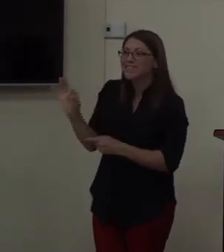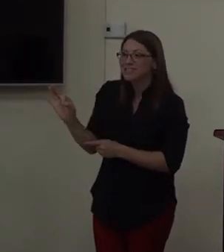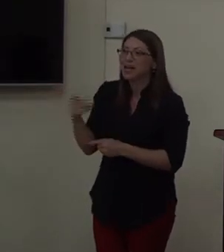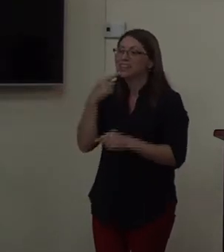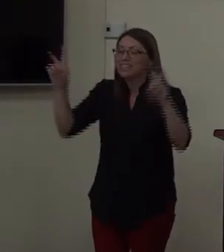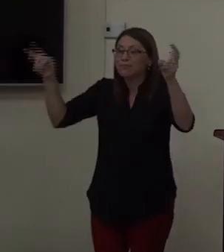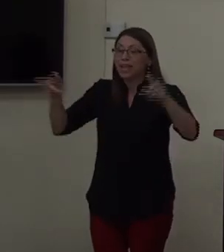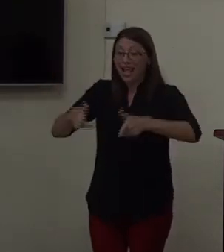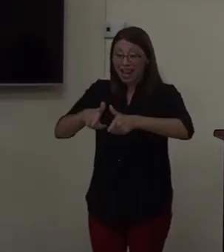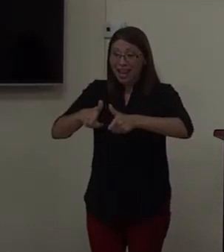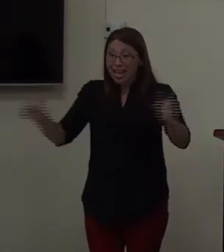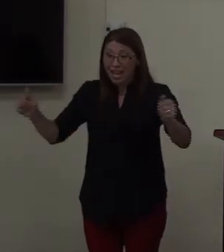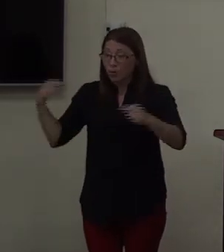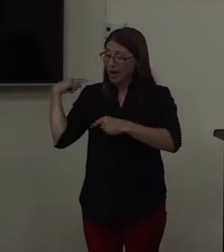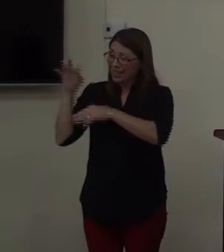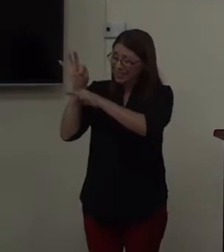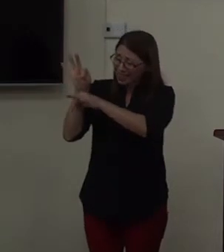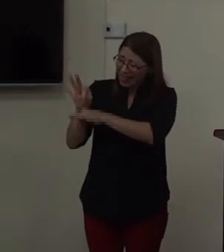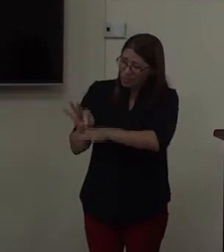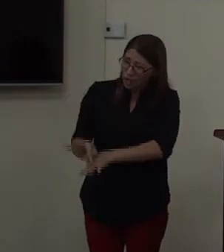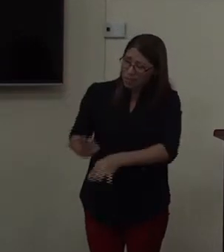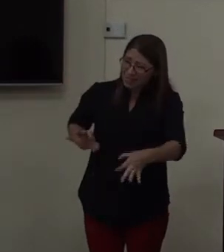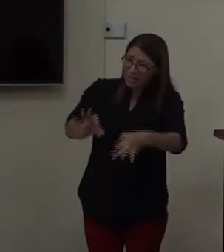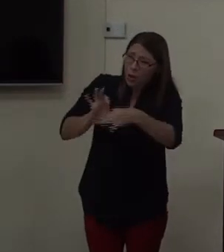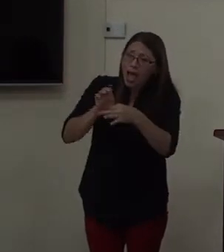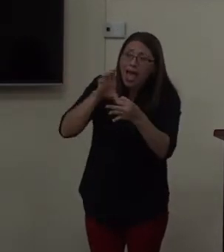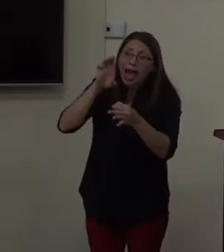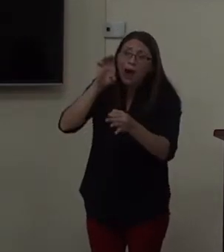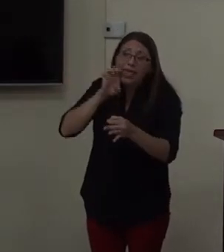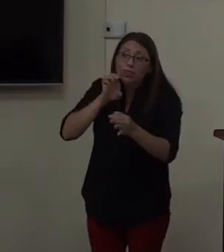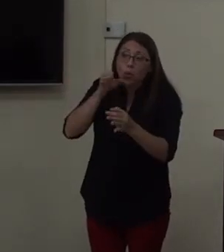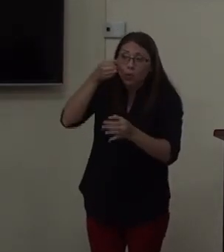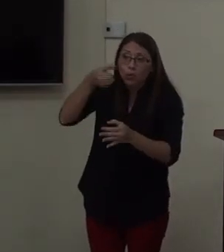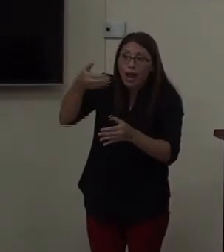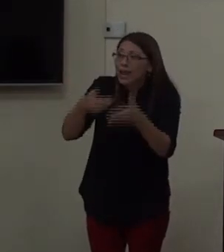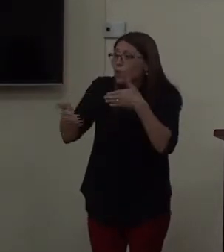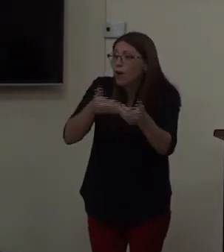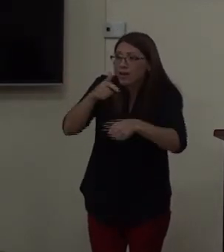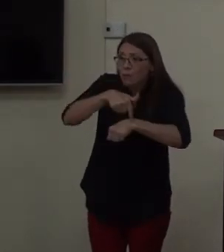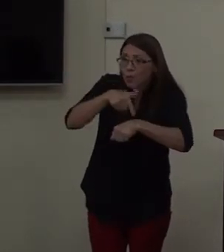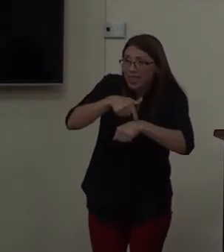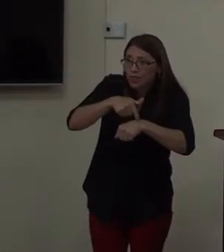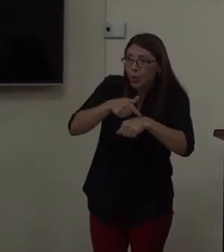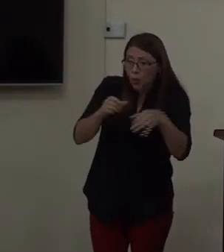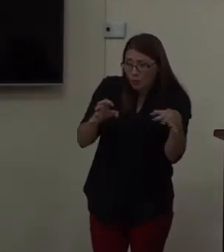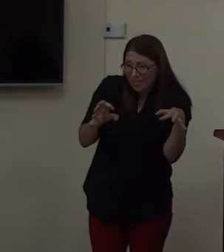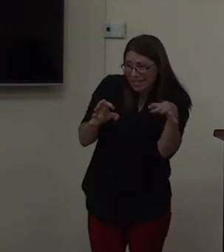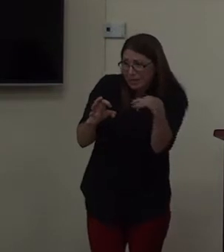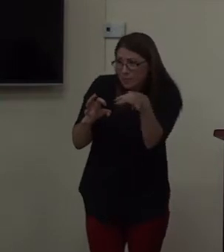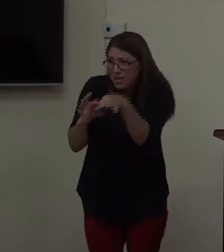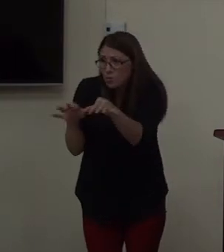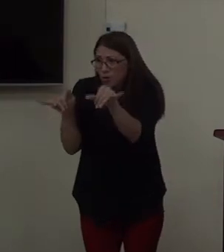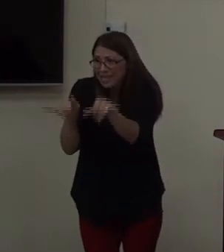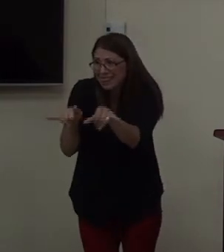estado tradicionalmente ligada a una cultura dada en cualquier momento durante el cual tal vínculo se encuentra intacto, y no